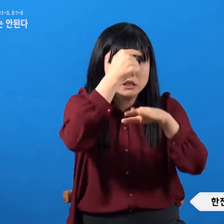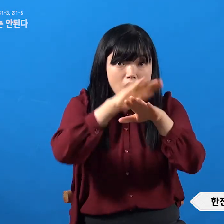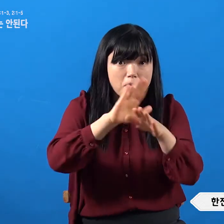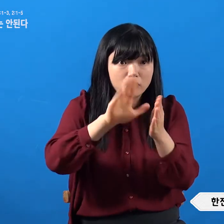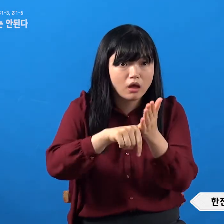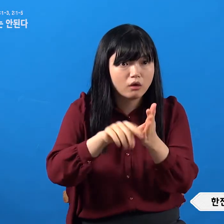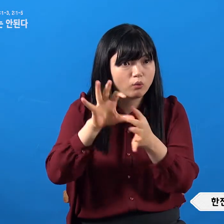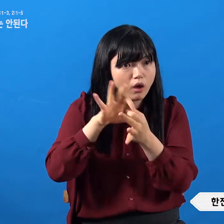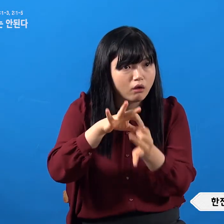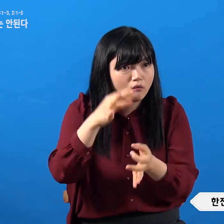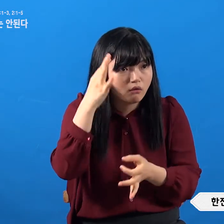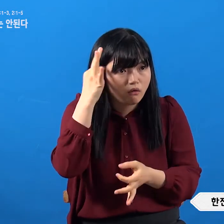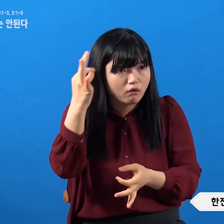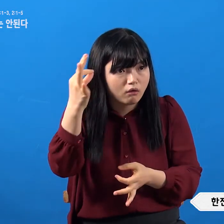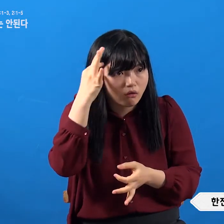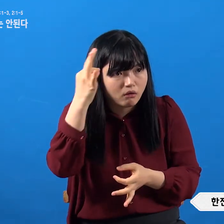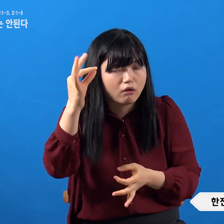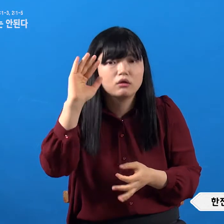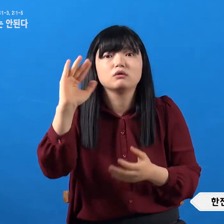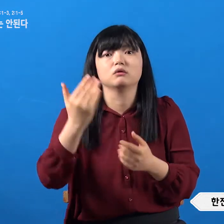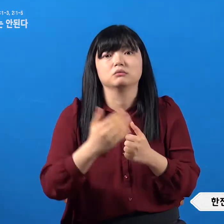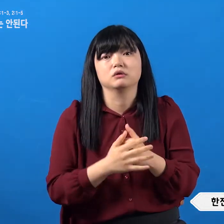그런 생각을 하며 설교를 들었습니다.